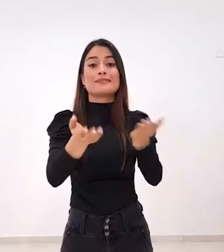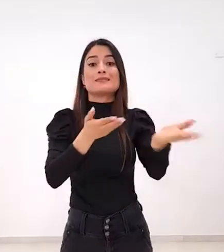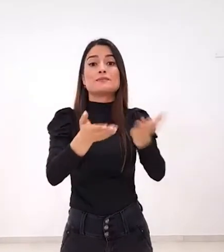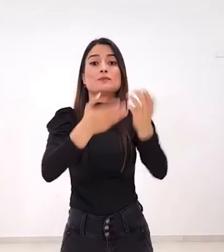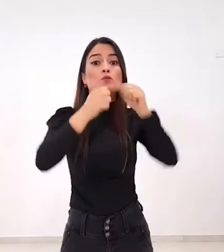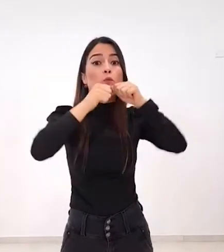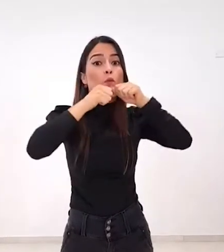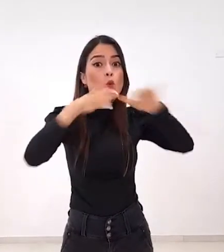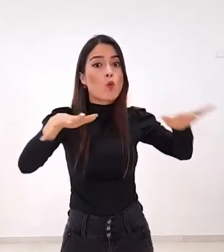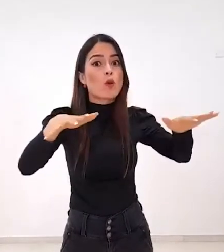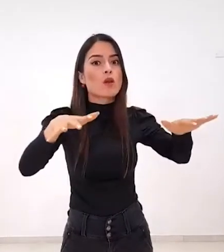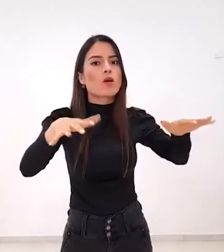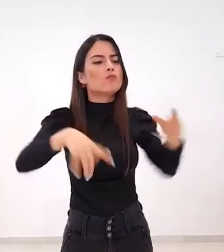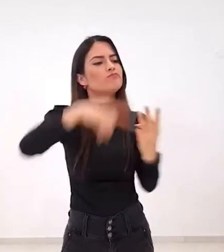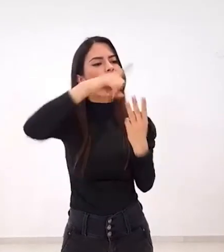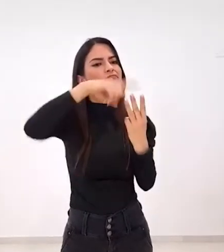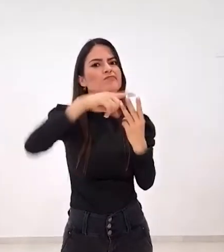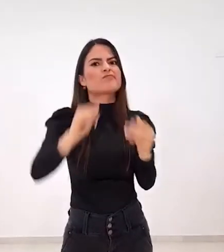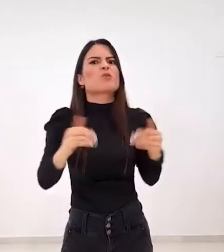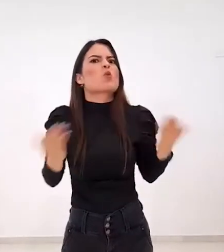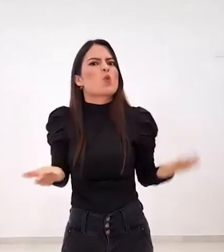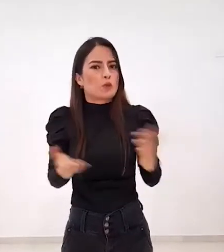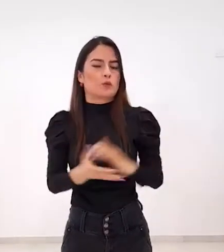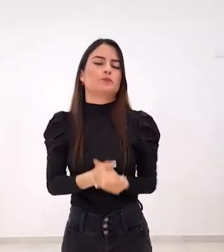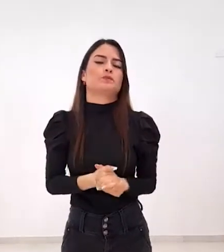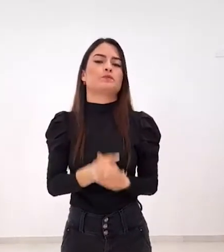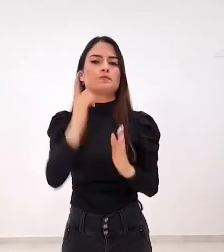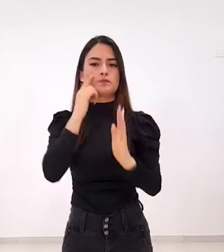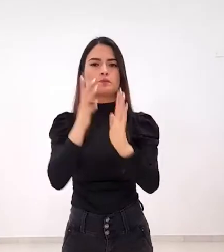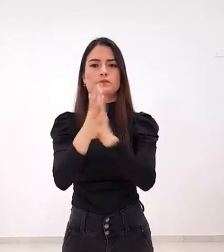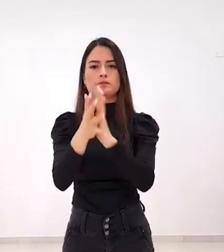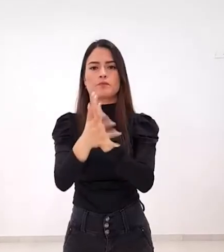es el vicio público es decir